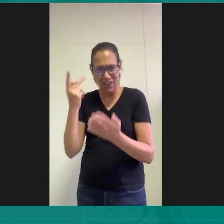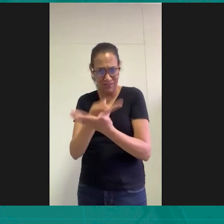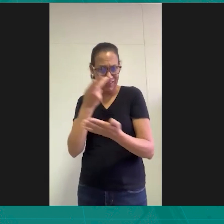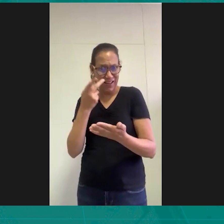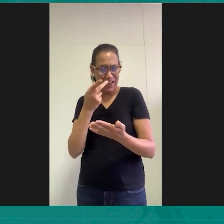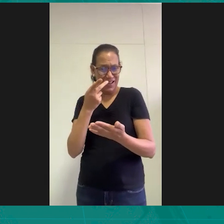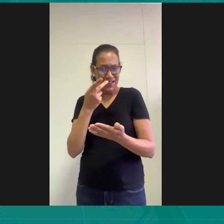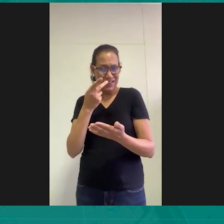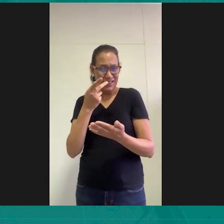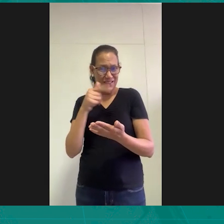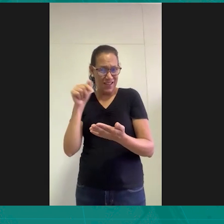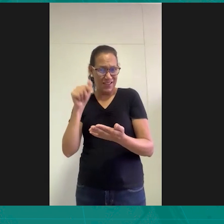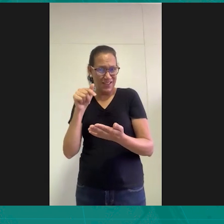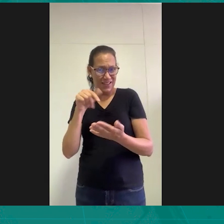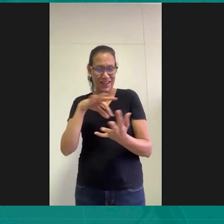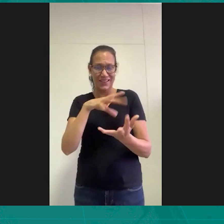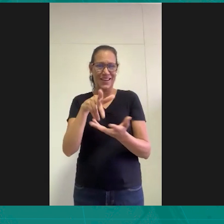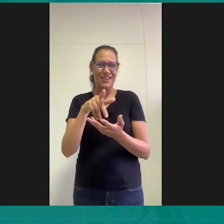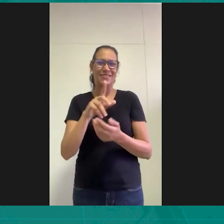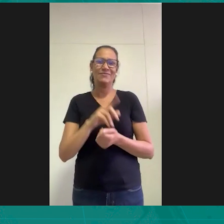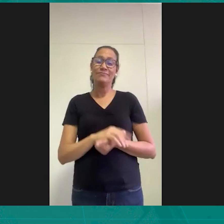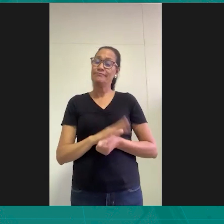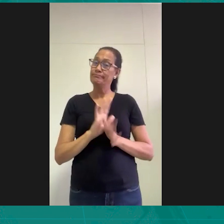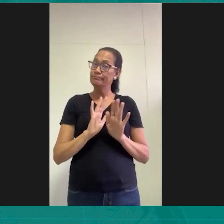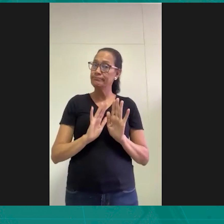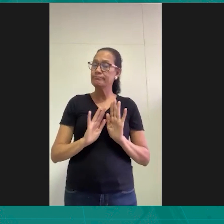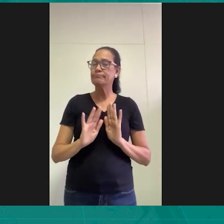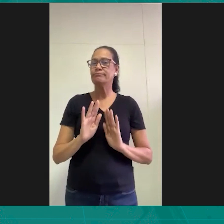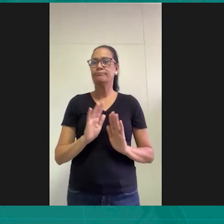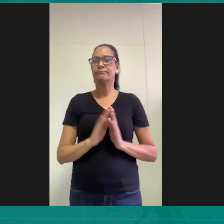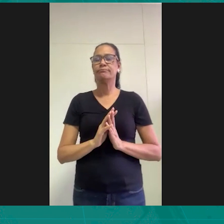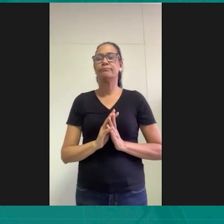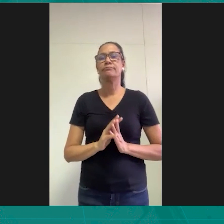nesse estágio, ou nesse estado,